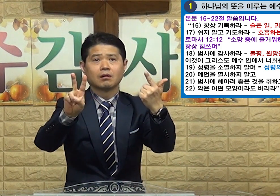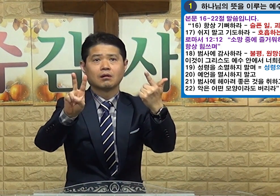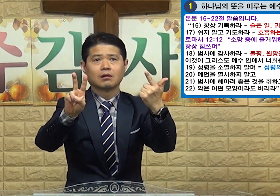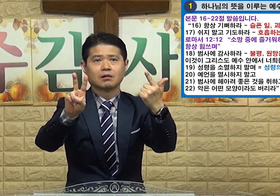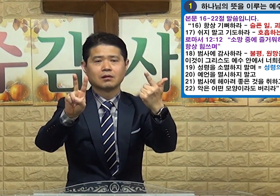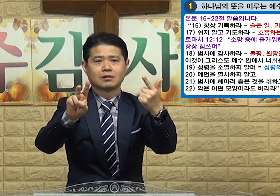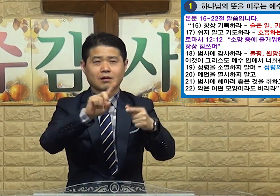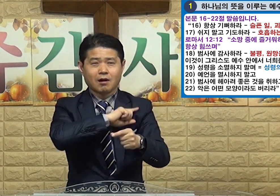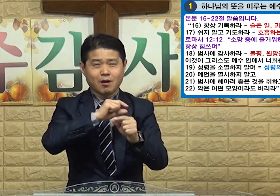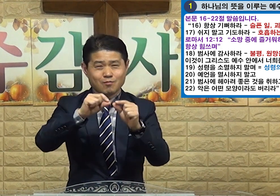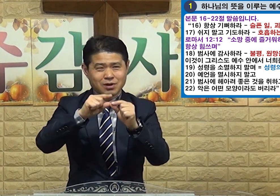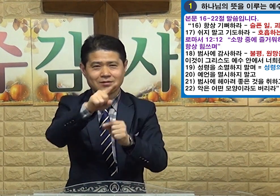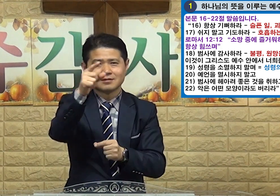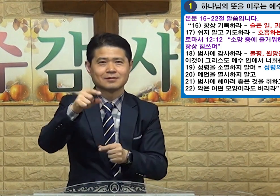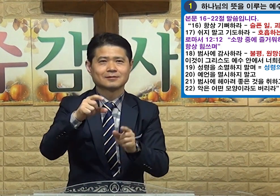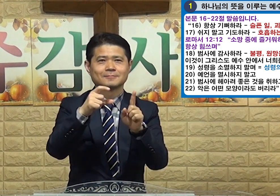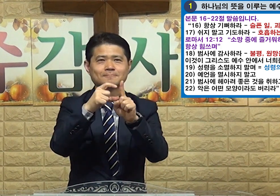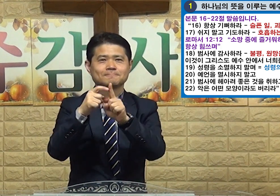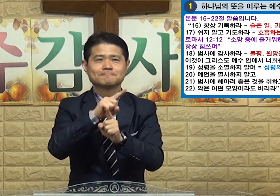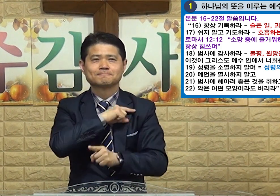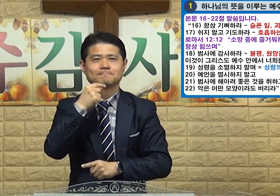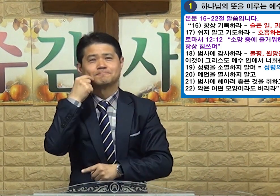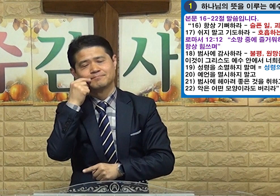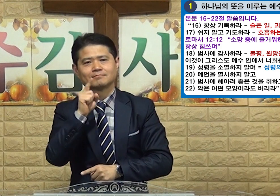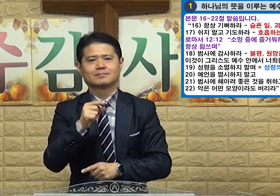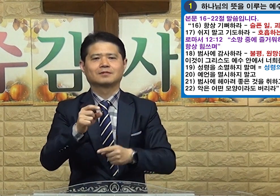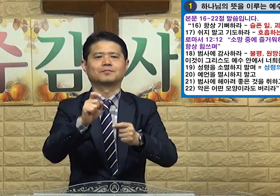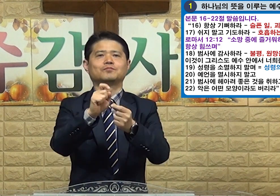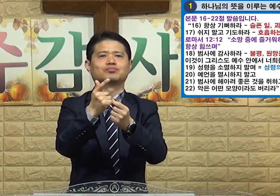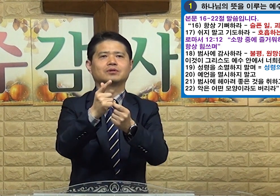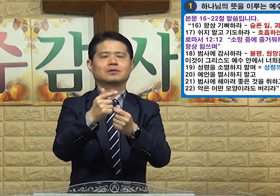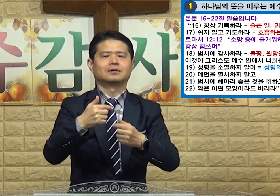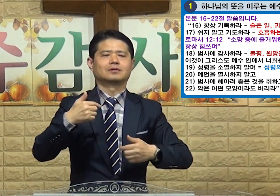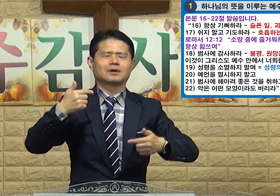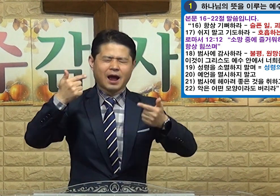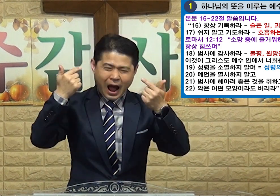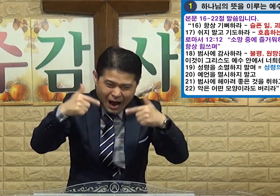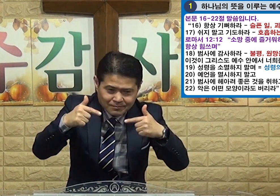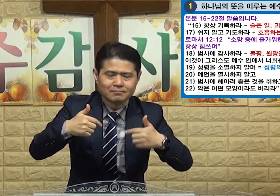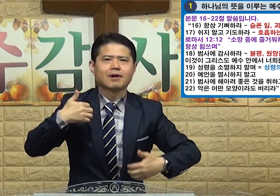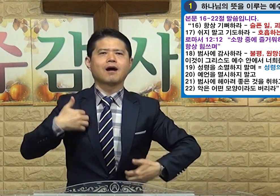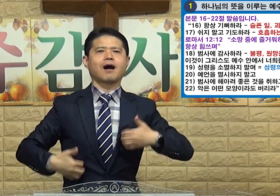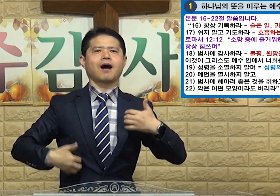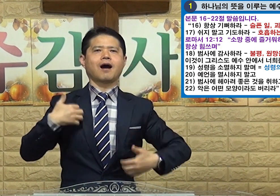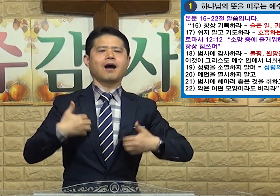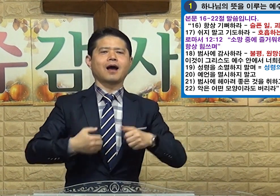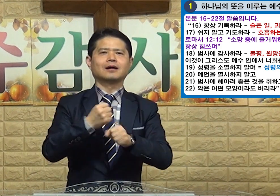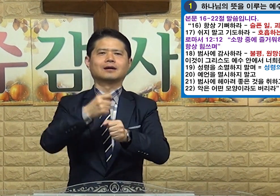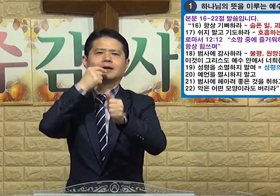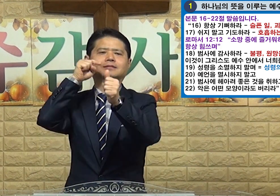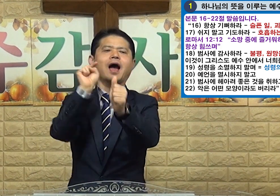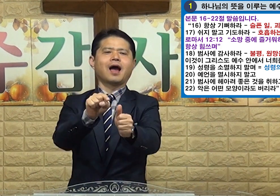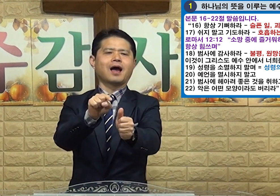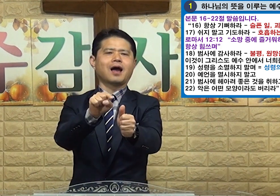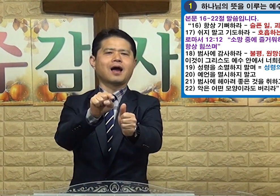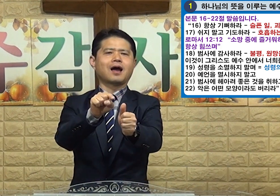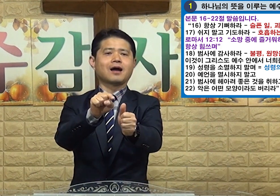16절에서 22절까지인데요. 대부분은 우리 유명한 말씀인데 16절에 항상 기뻐하라.